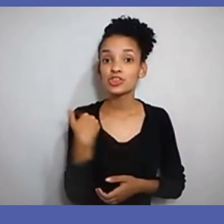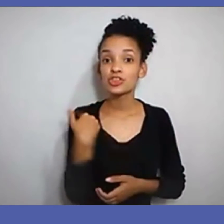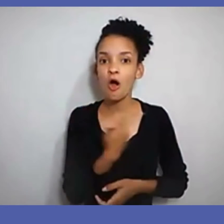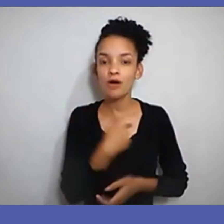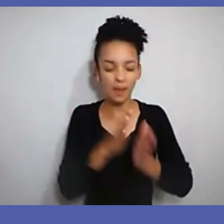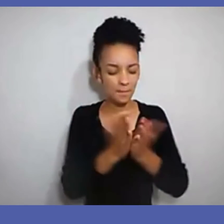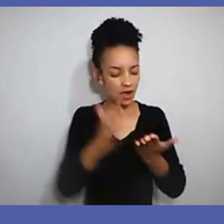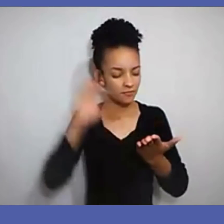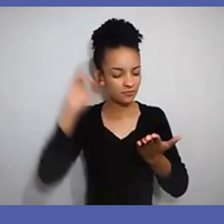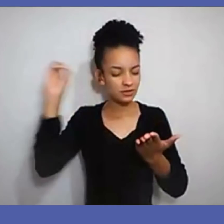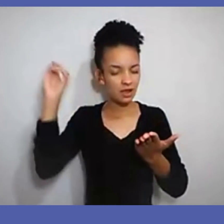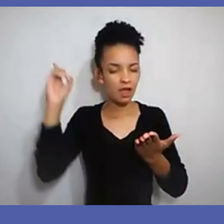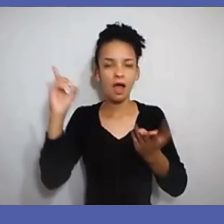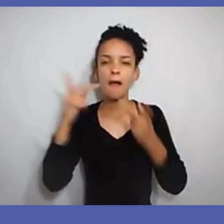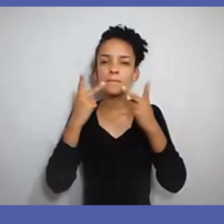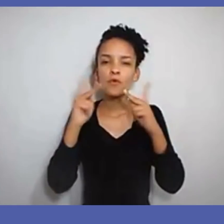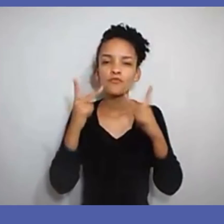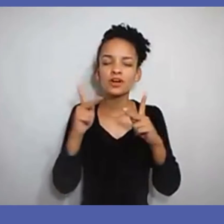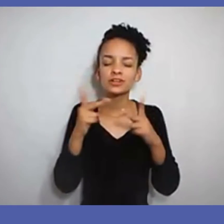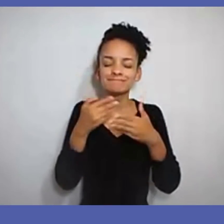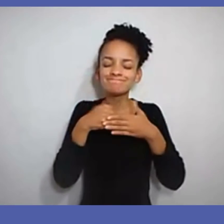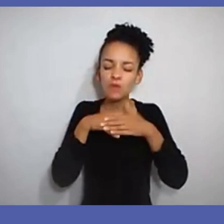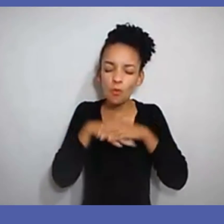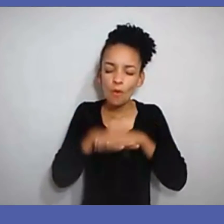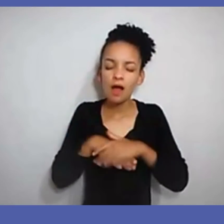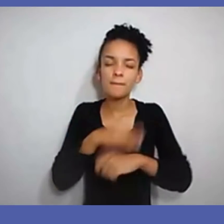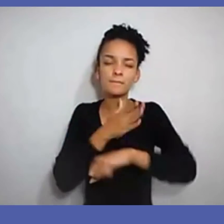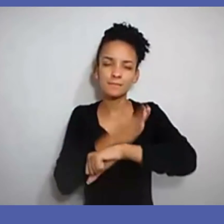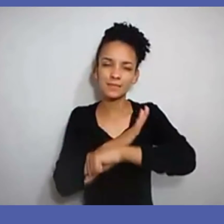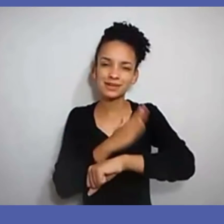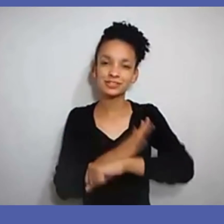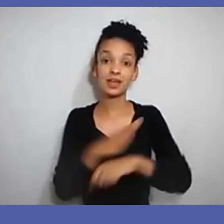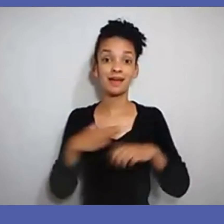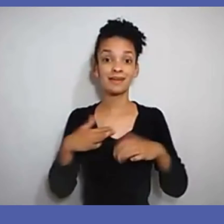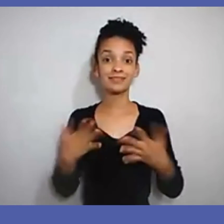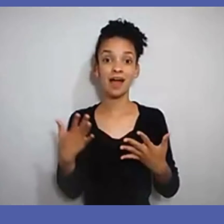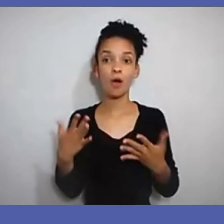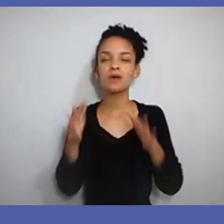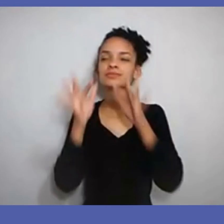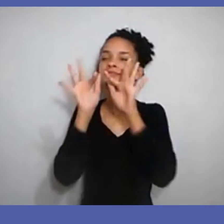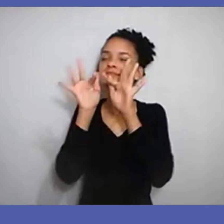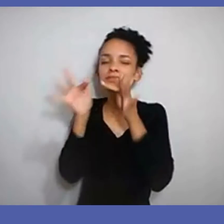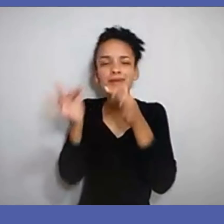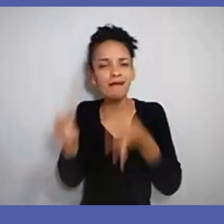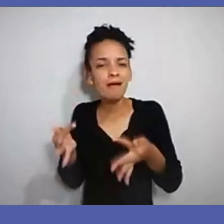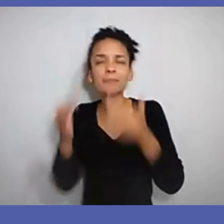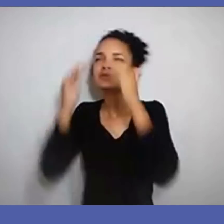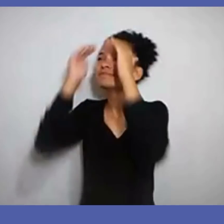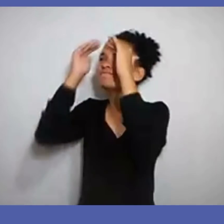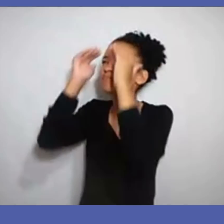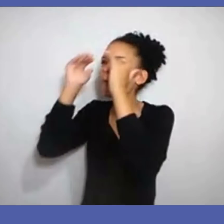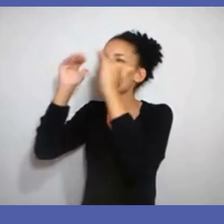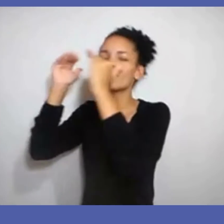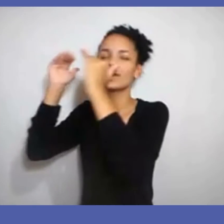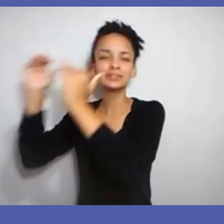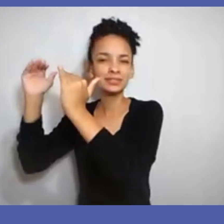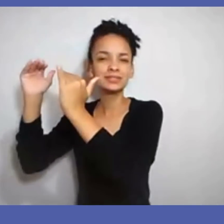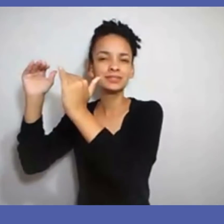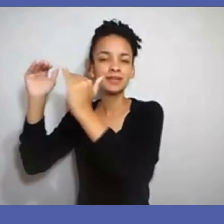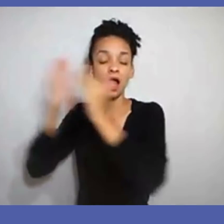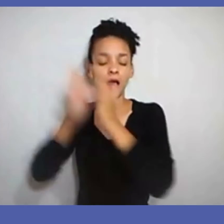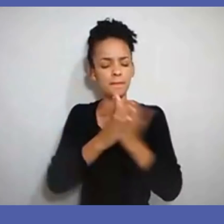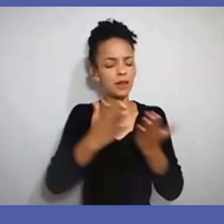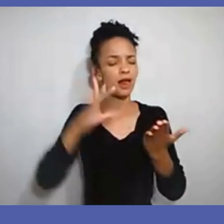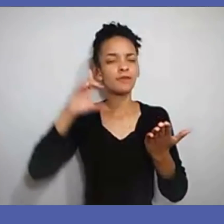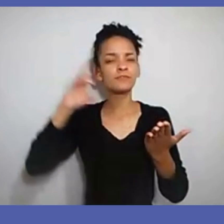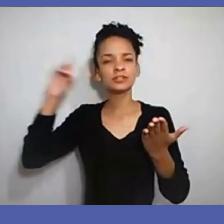palavra, praticamos a palavra, somos simples e obedientes para fazer essa palavra, realize